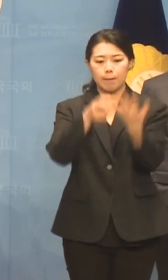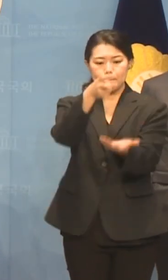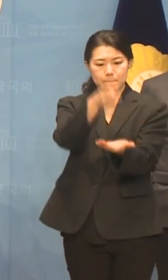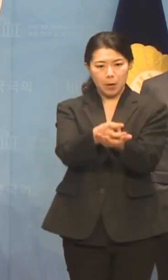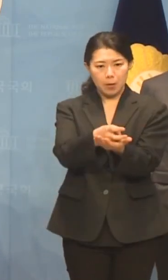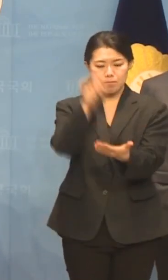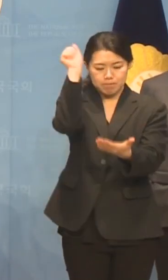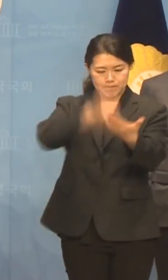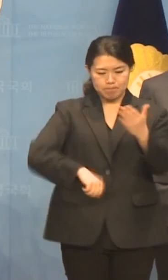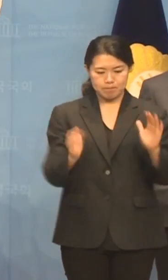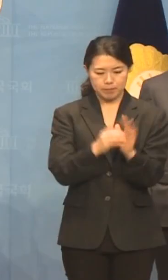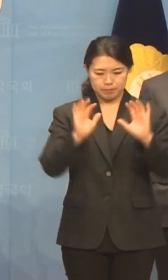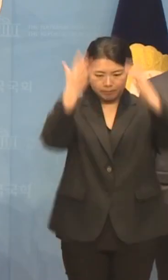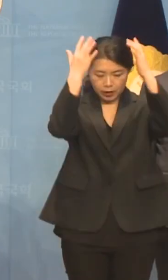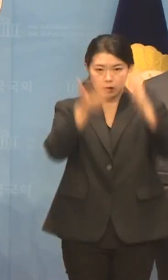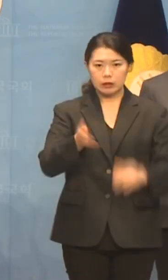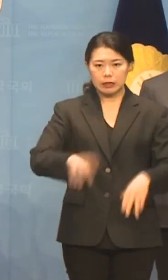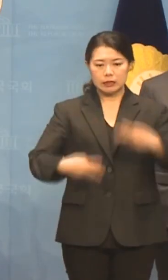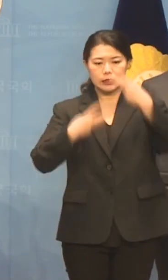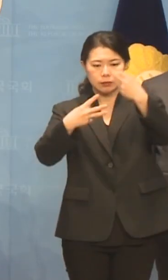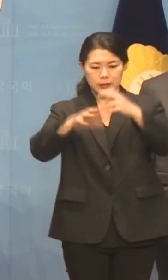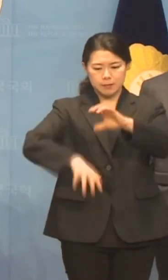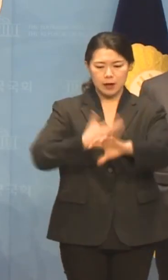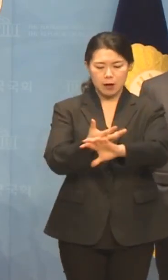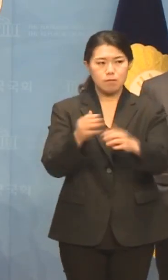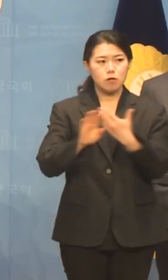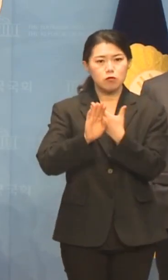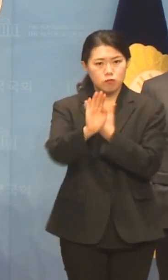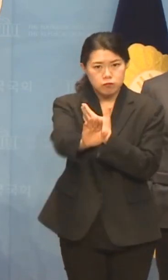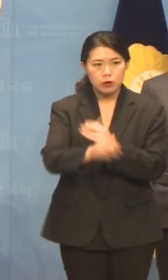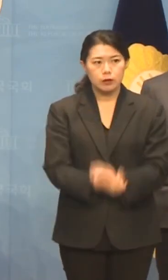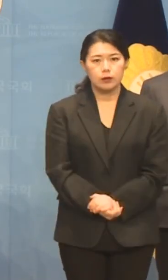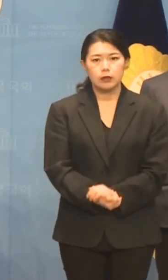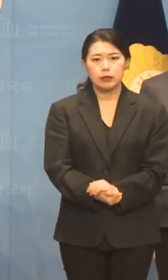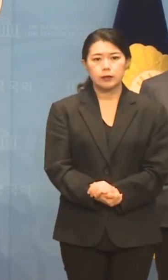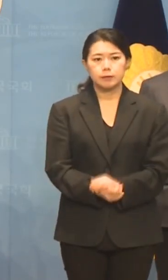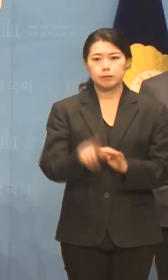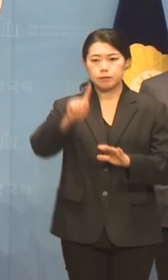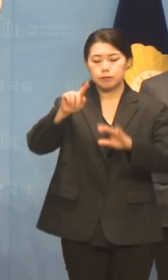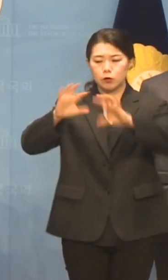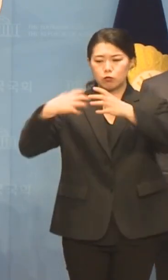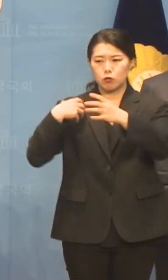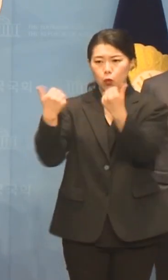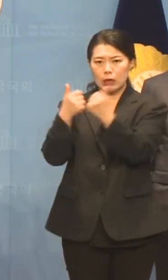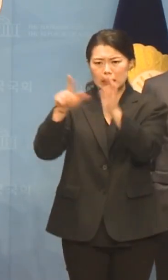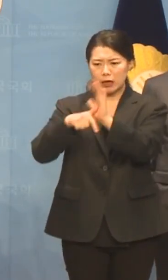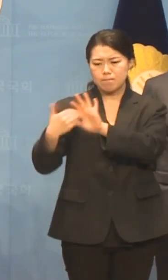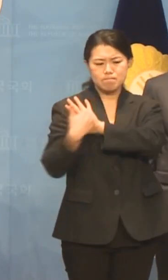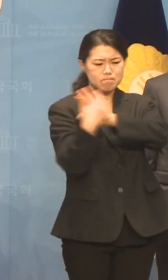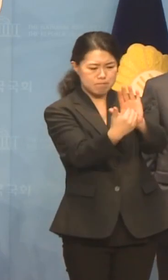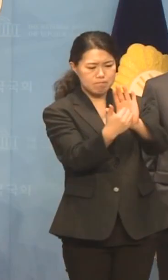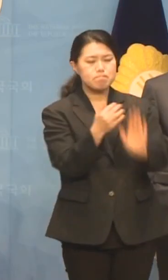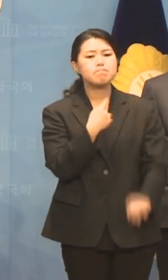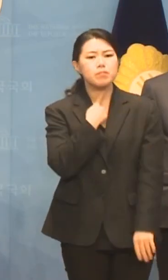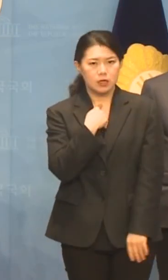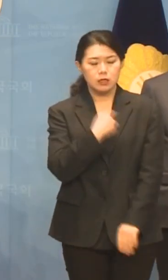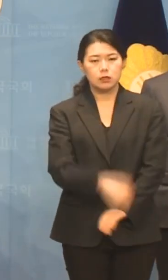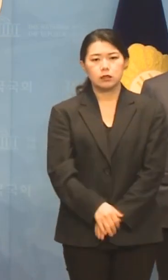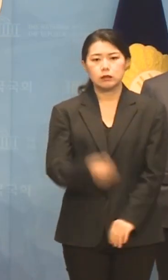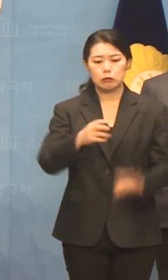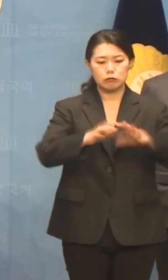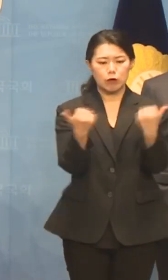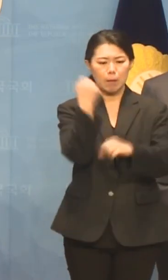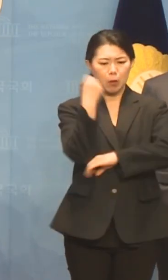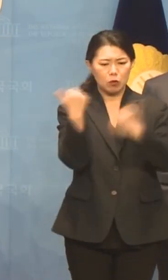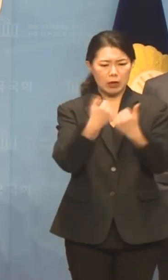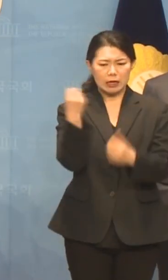농업민생사법이 의결되었으나 12.3 내란 직후에 개최된 국무회의에서 거부권이 행사되었고 국회